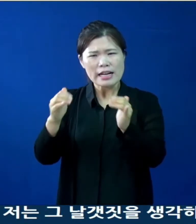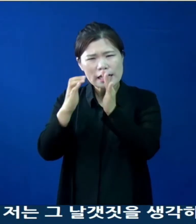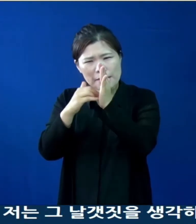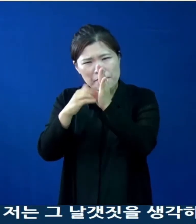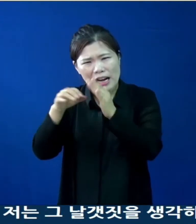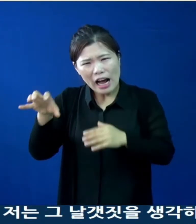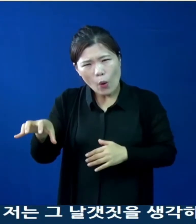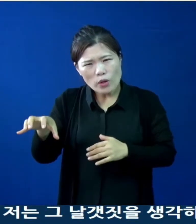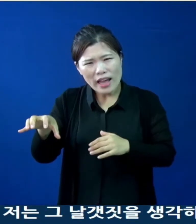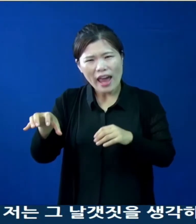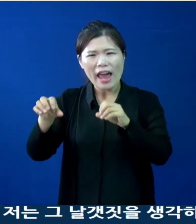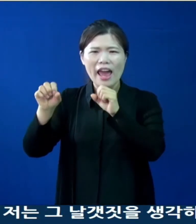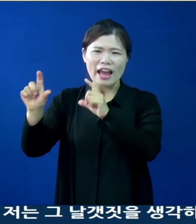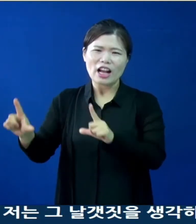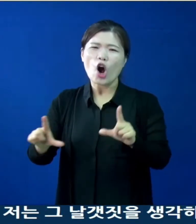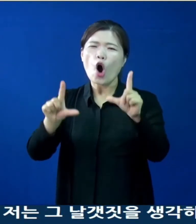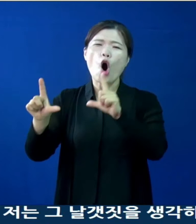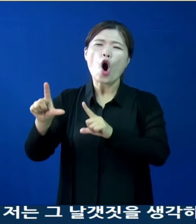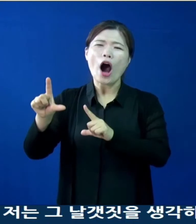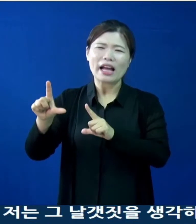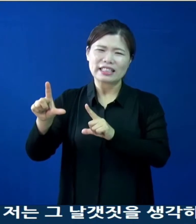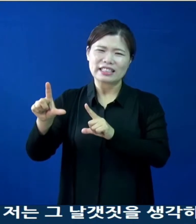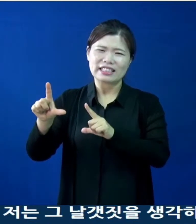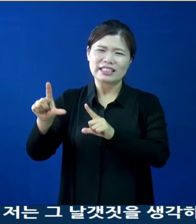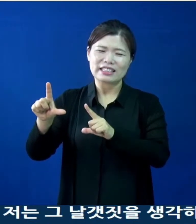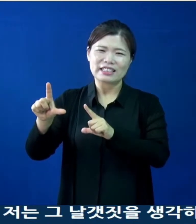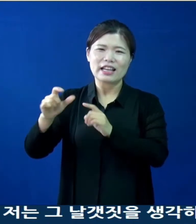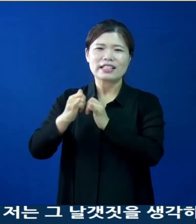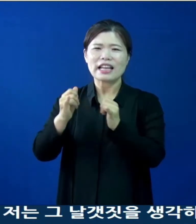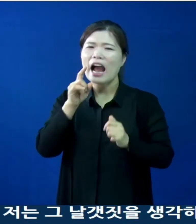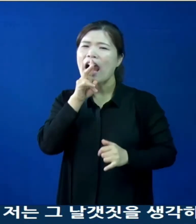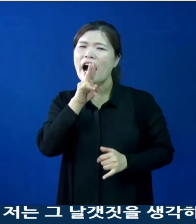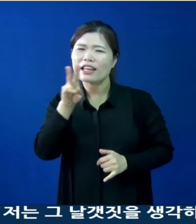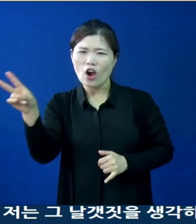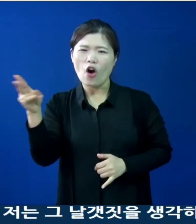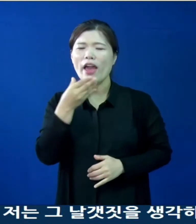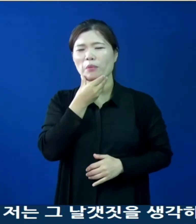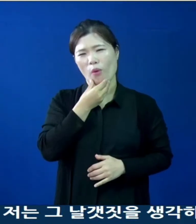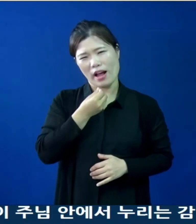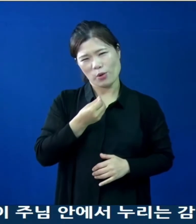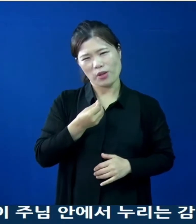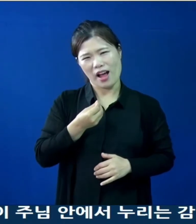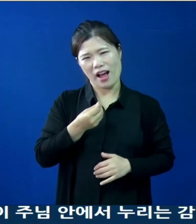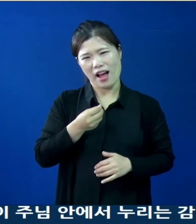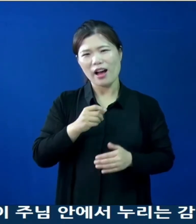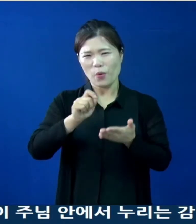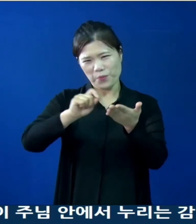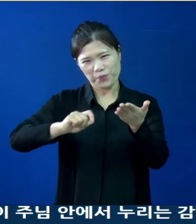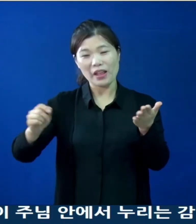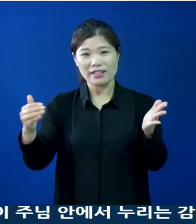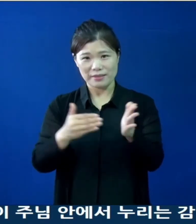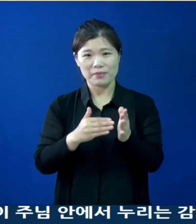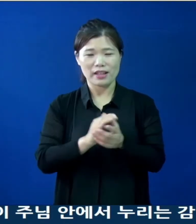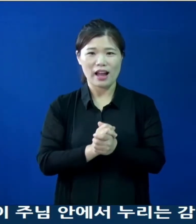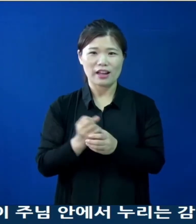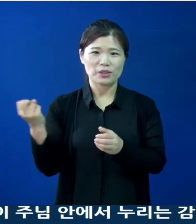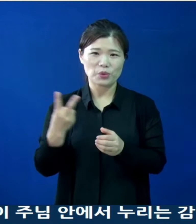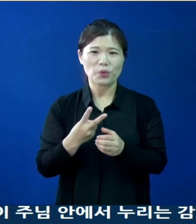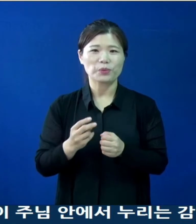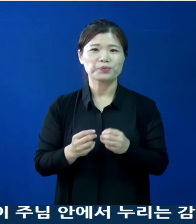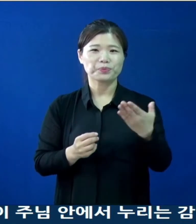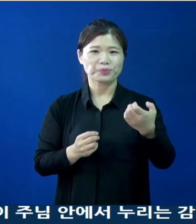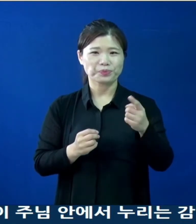자여 행복하도다. 이렇게 노래했던 것 같습니다. 두 번째, 3절에서 주는